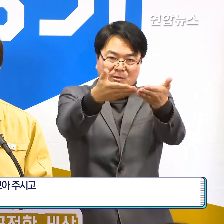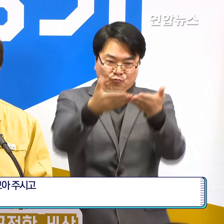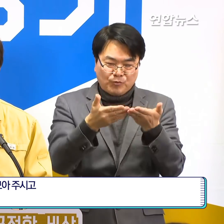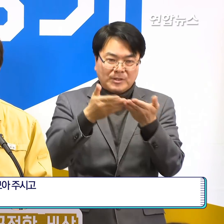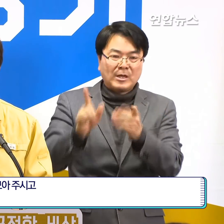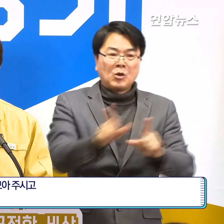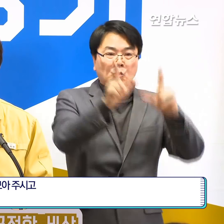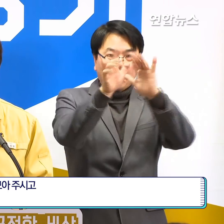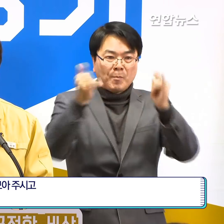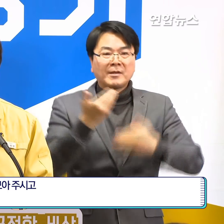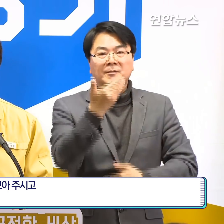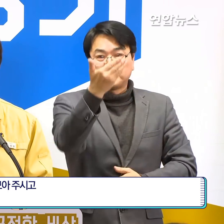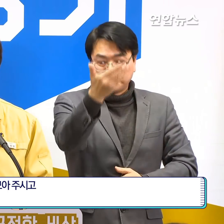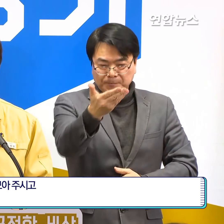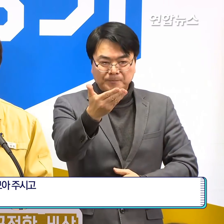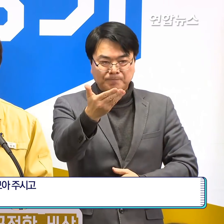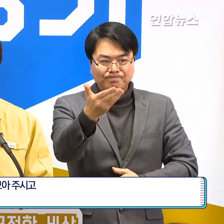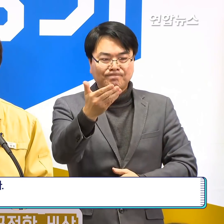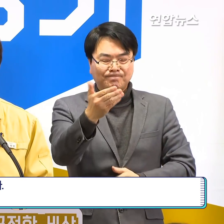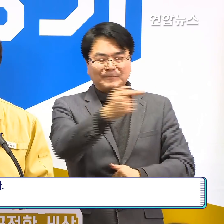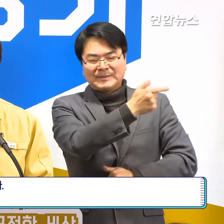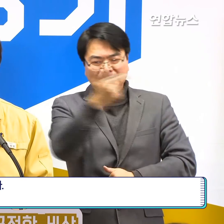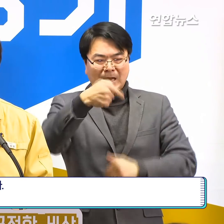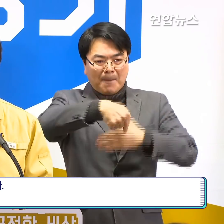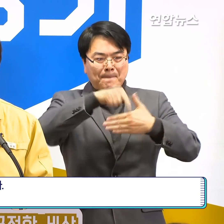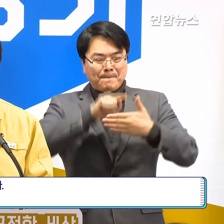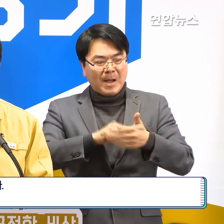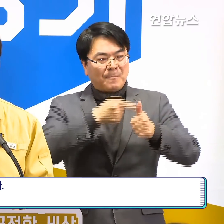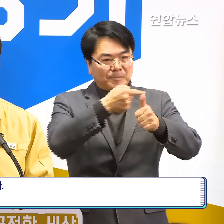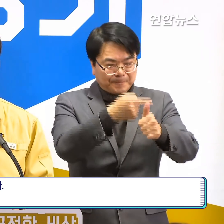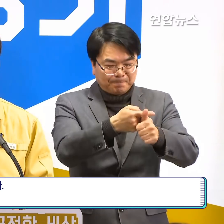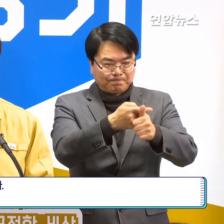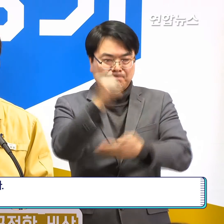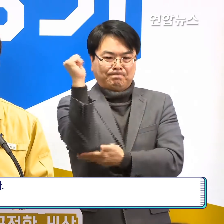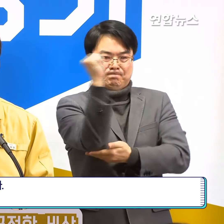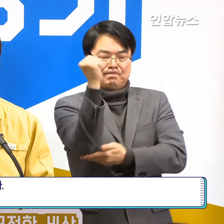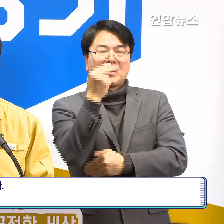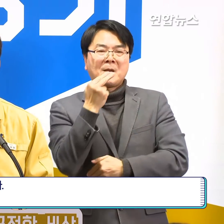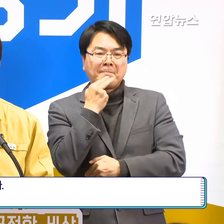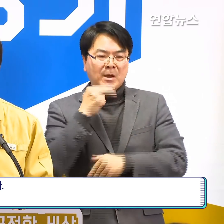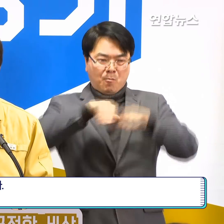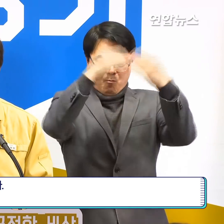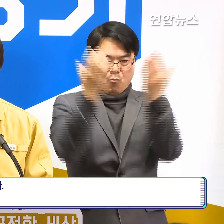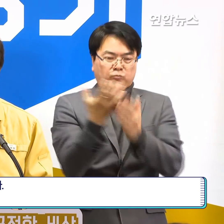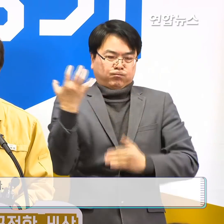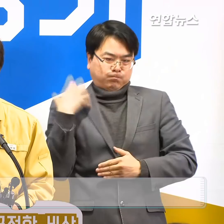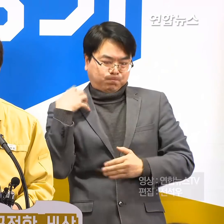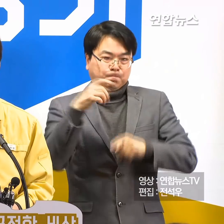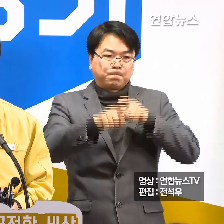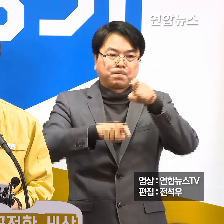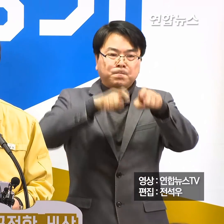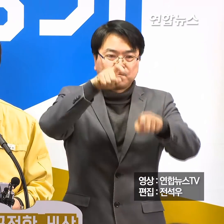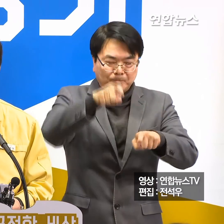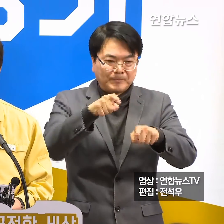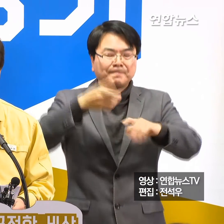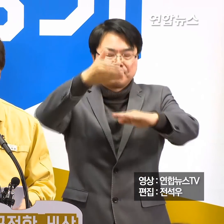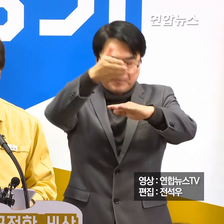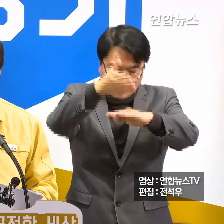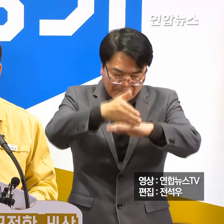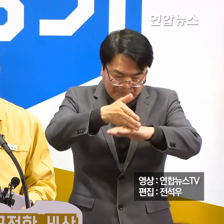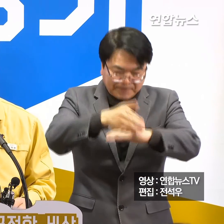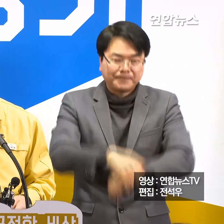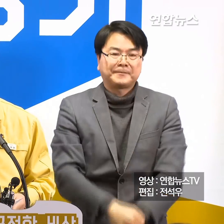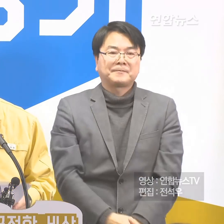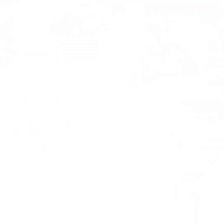여러분께 의지하고 또 흔들림 없이 그 책임을 다해 나가겠습니다. 감사합니다.